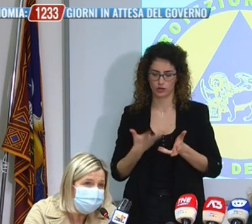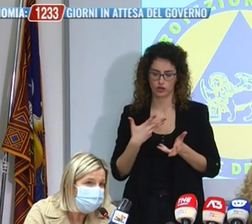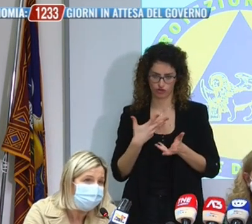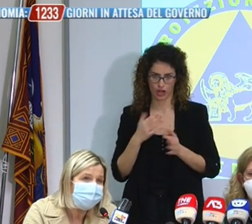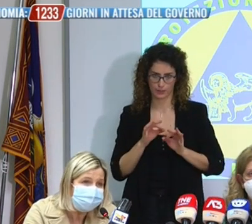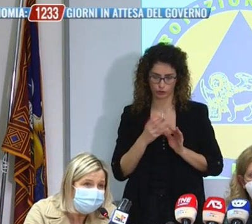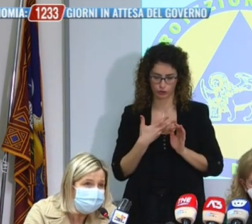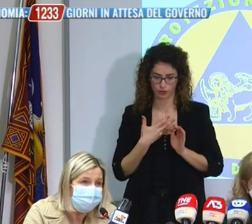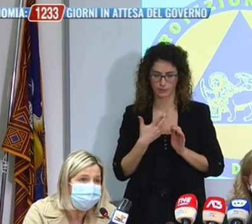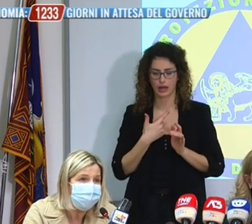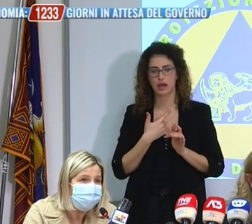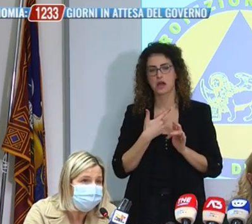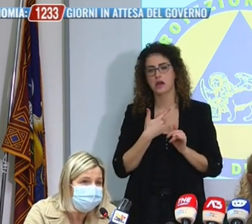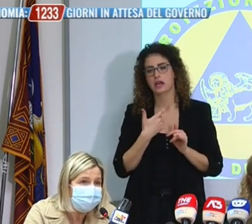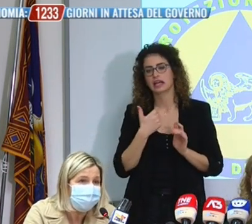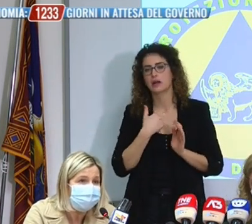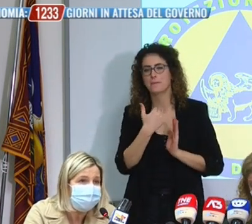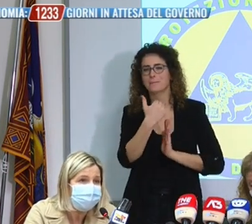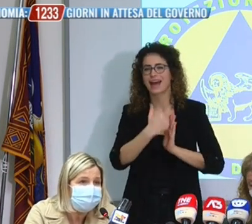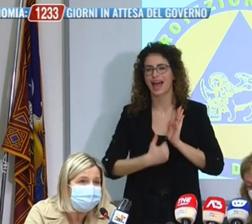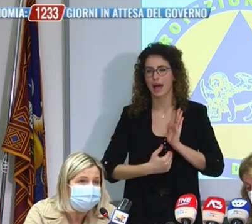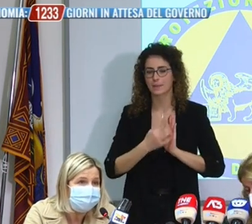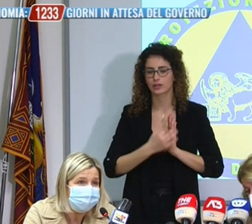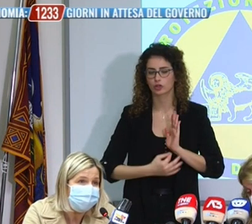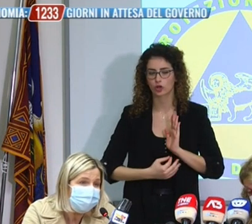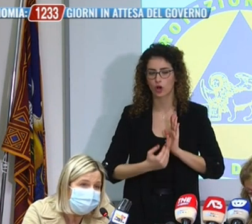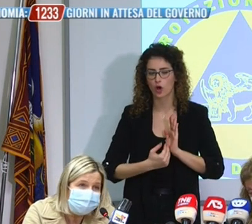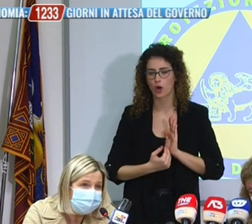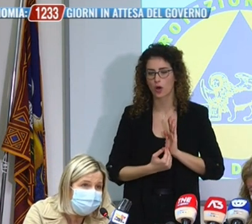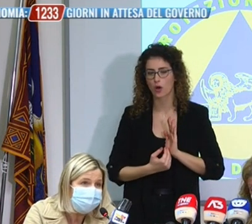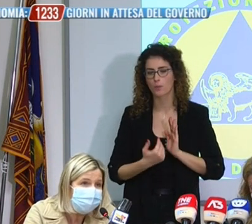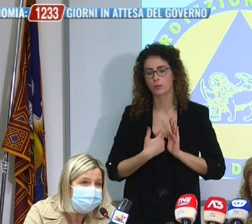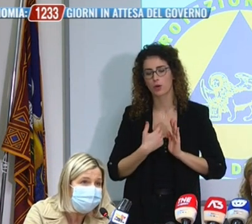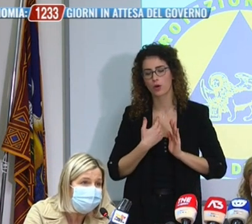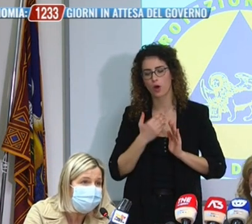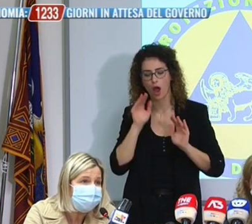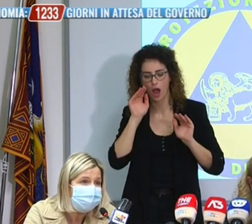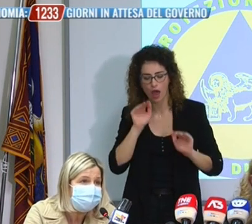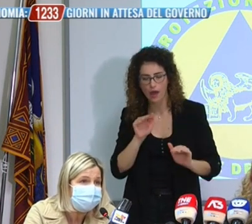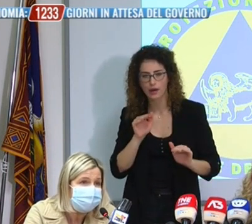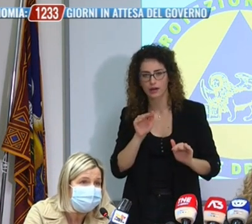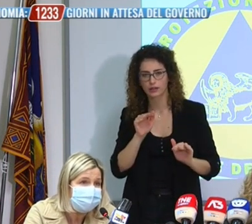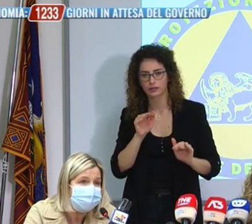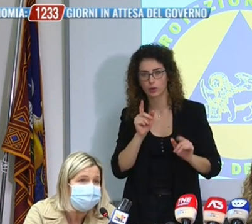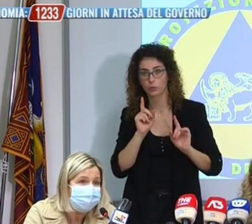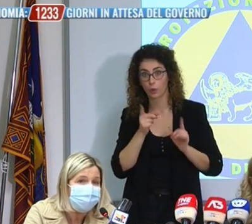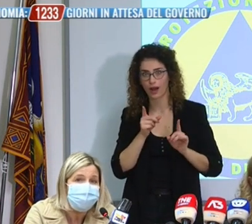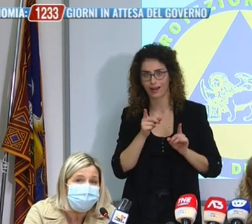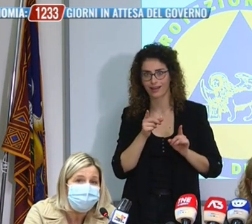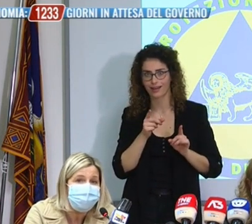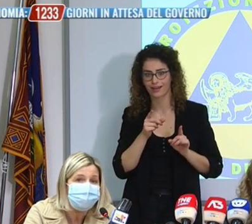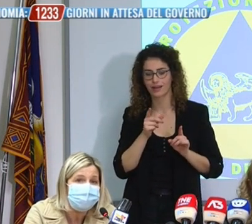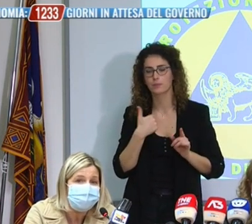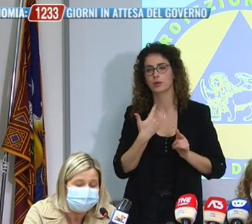parametro più obiettivo, più diciamo che quindi più cautelativo se vogliamo, è quello in base ai distretti che